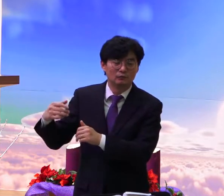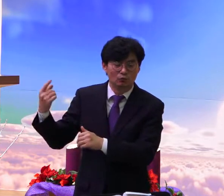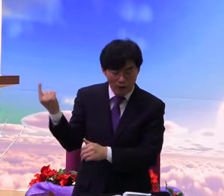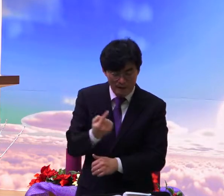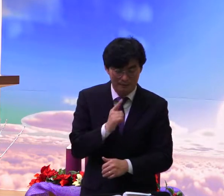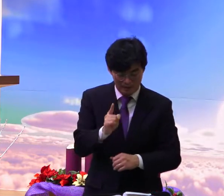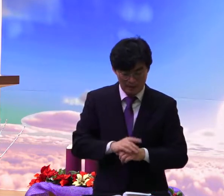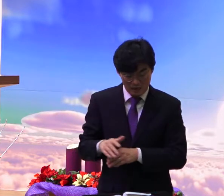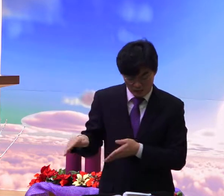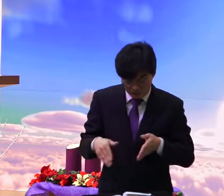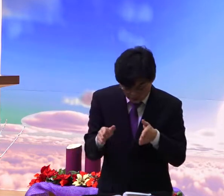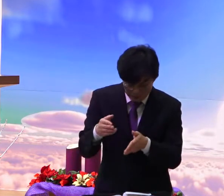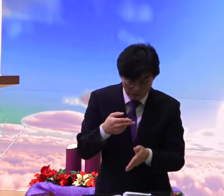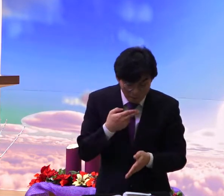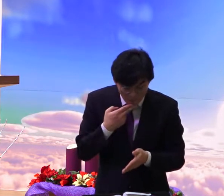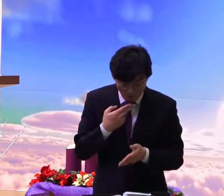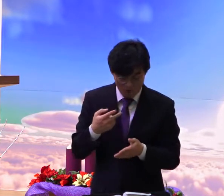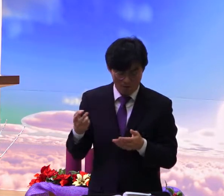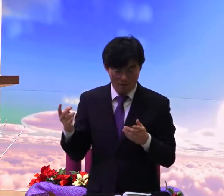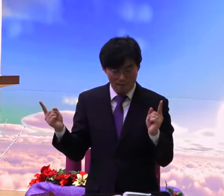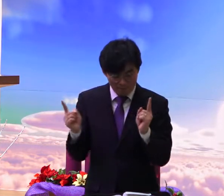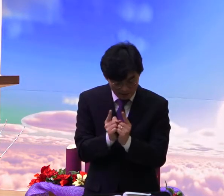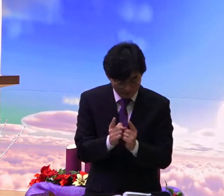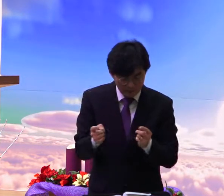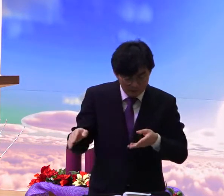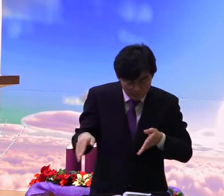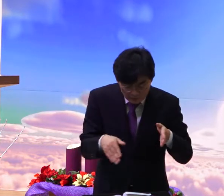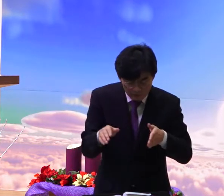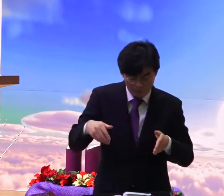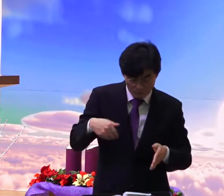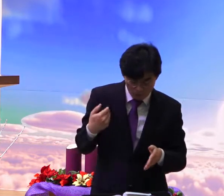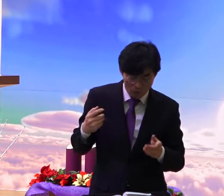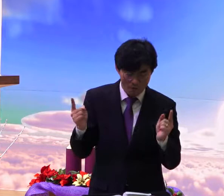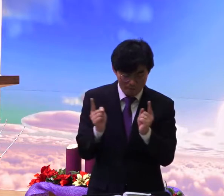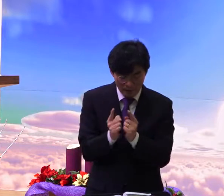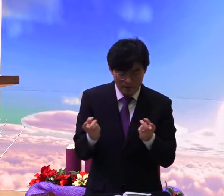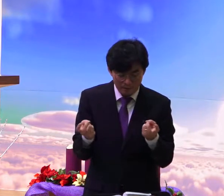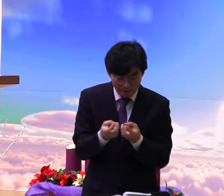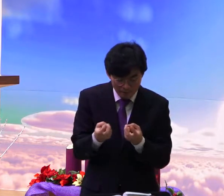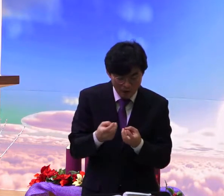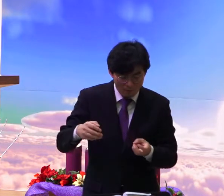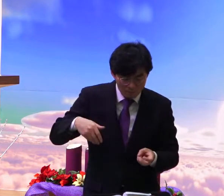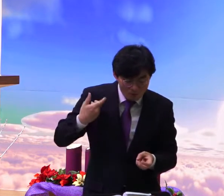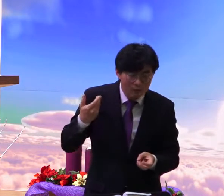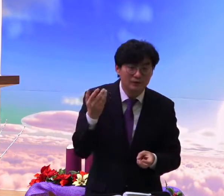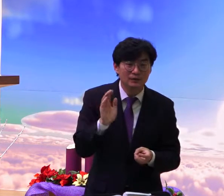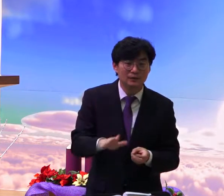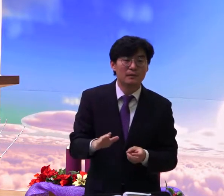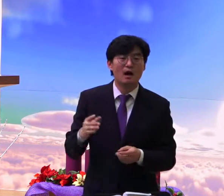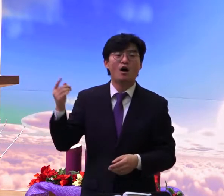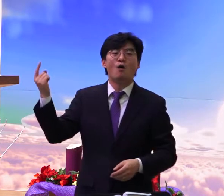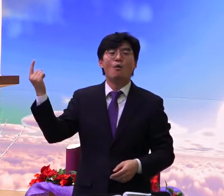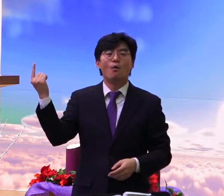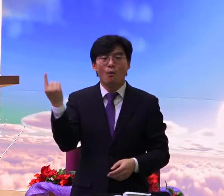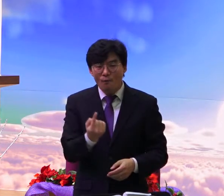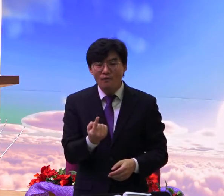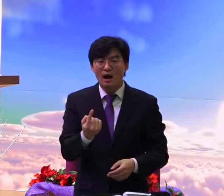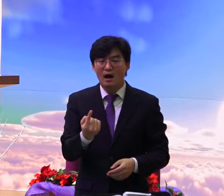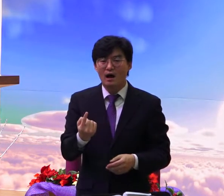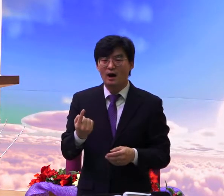길이 없어도 하나님께서 원하신다면 그 길을 뚫고 나아갈 수 있는 그런 열정적인 사람을 리빙스턴이 원했던